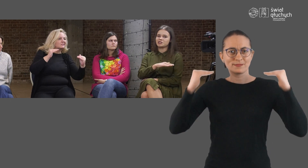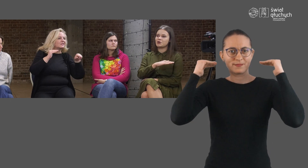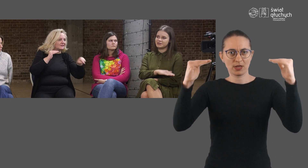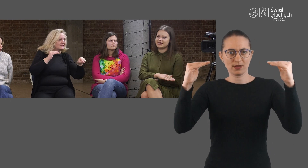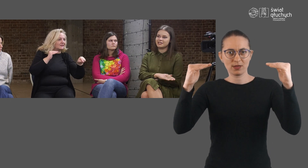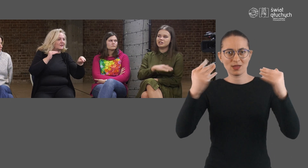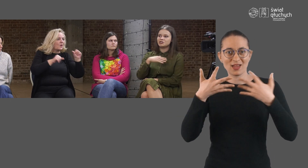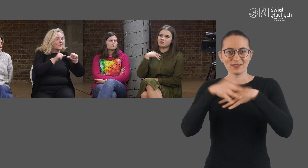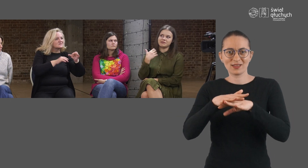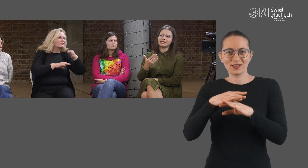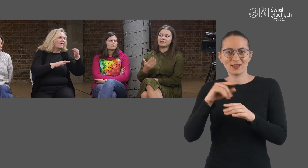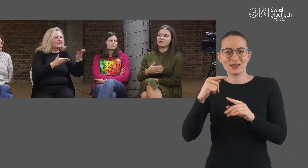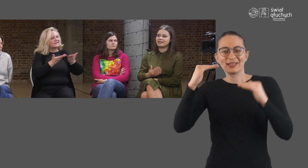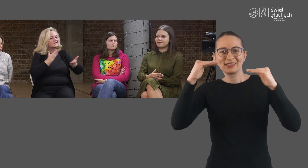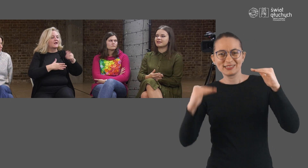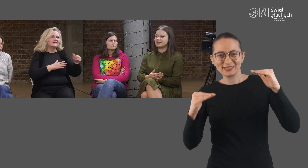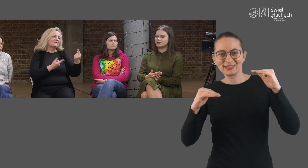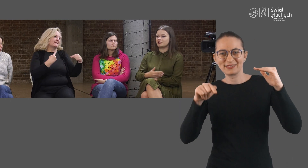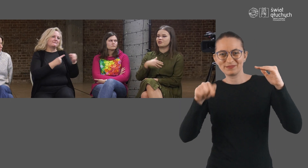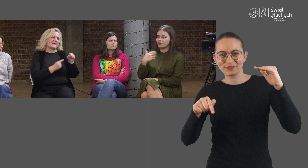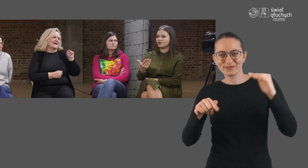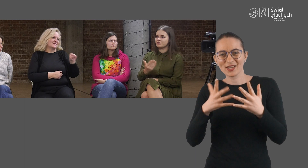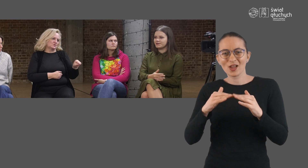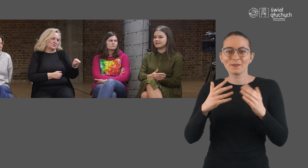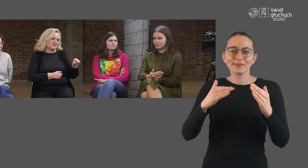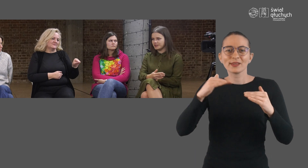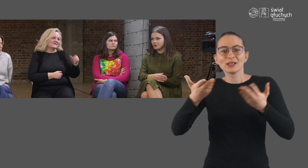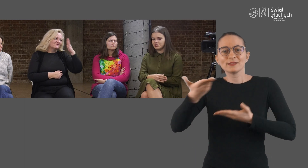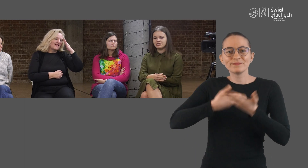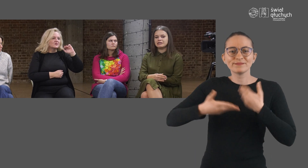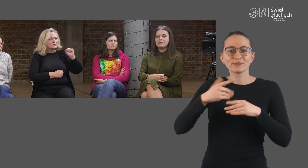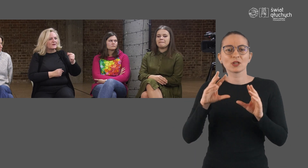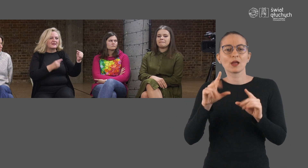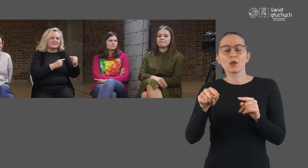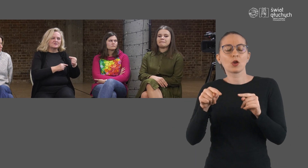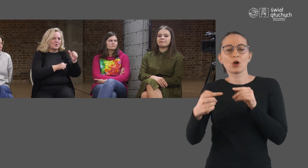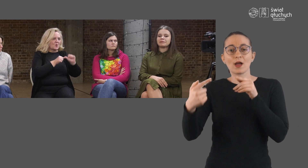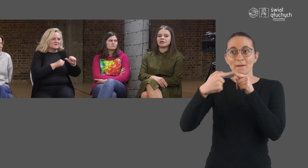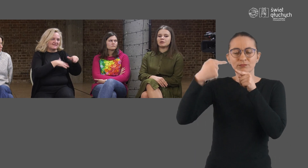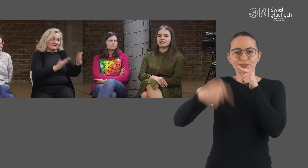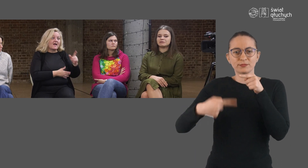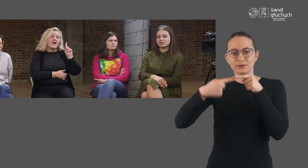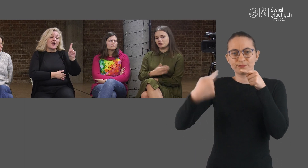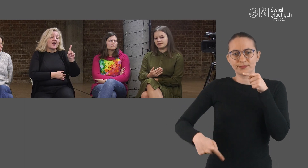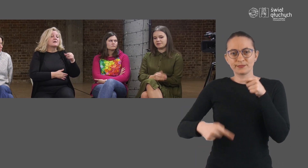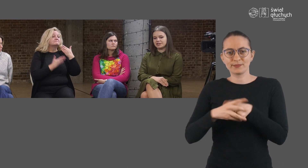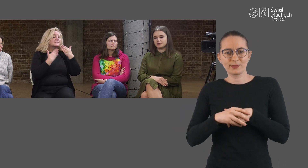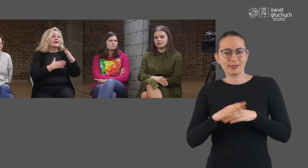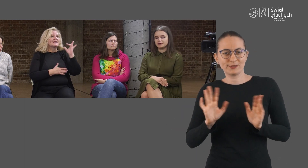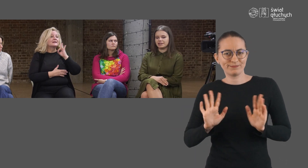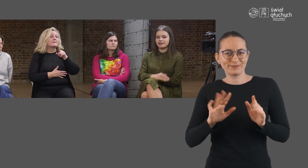jakby chociażby oceny, że moje zdanie nie było adekwatne, czyli do wiedzy i umiejętności. Natomiast przez to, że